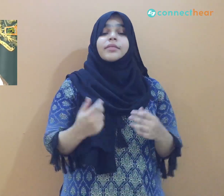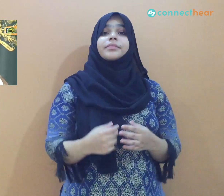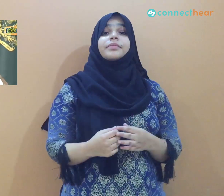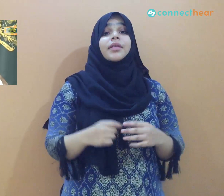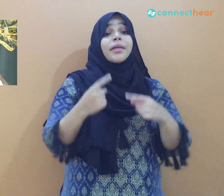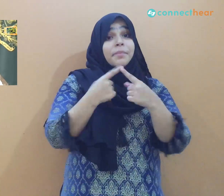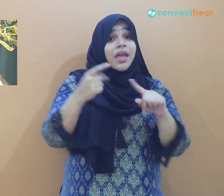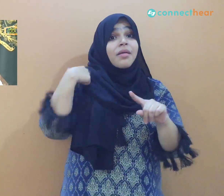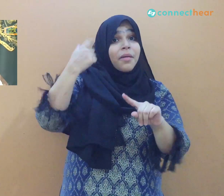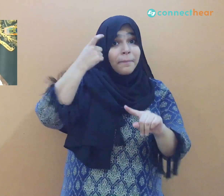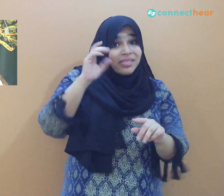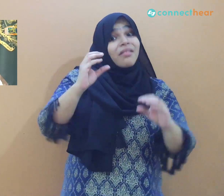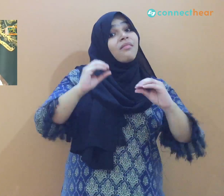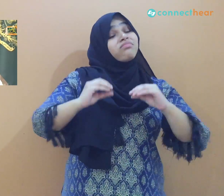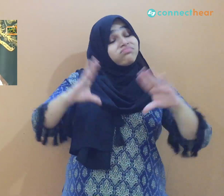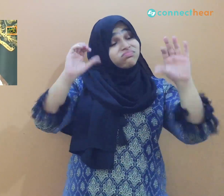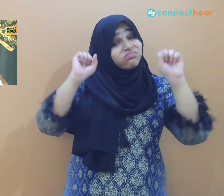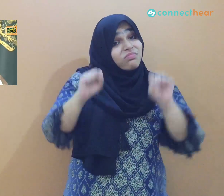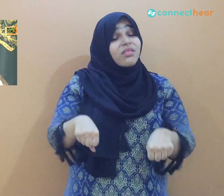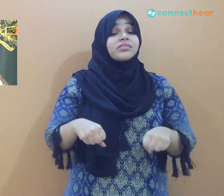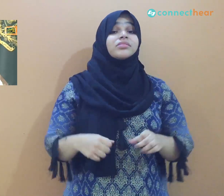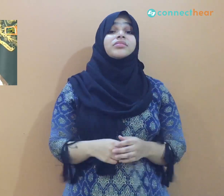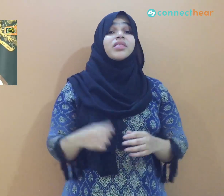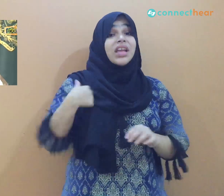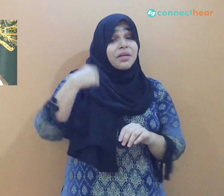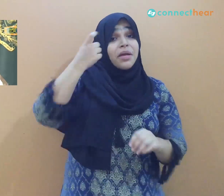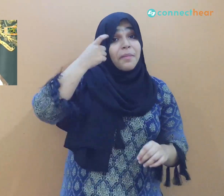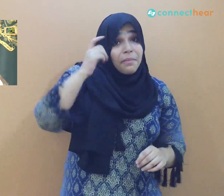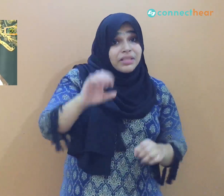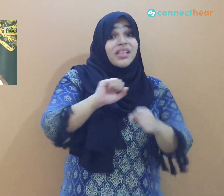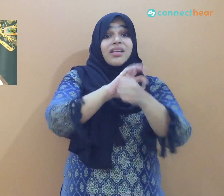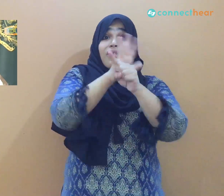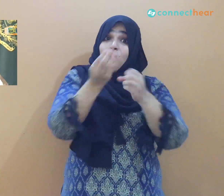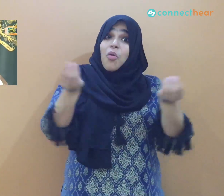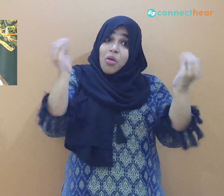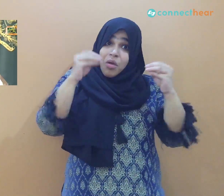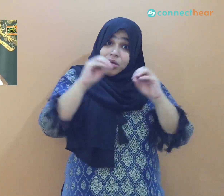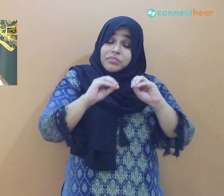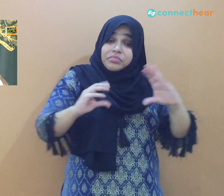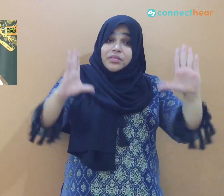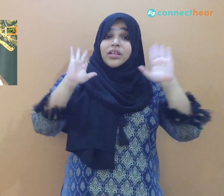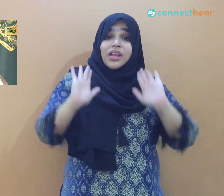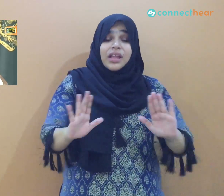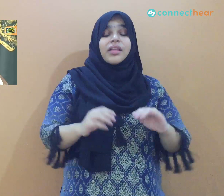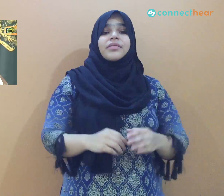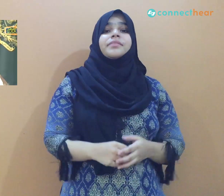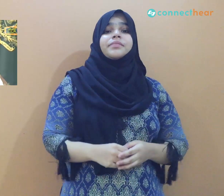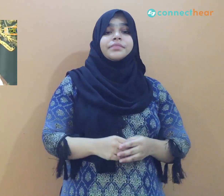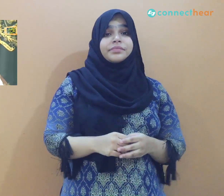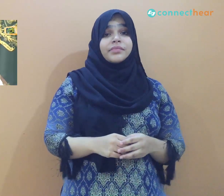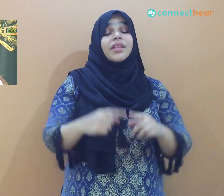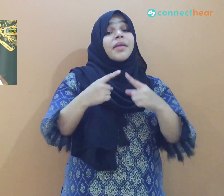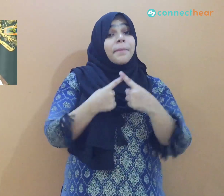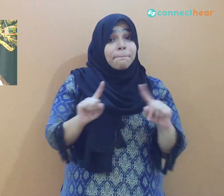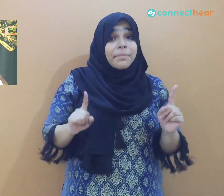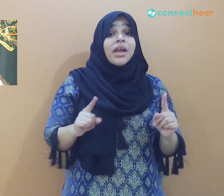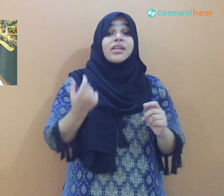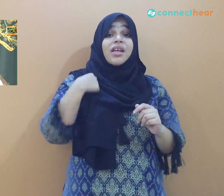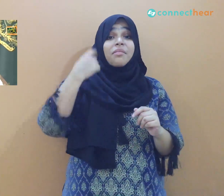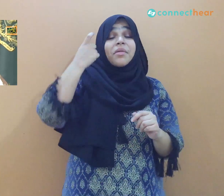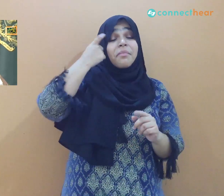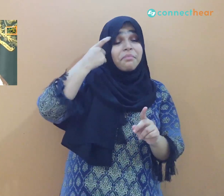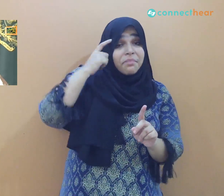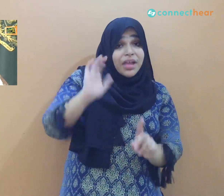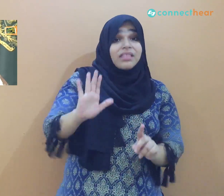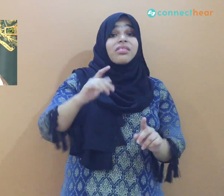لیکن ہمیں پتہ ہے کہ بڑھیں گی، ہمیں پتہ ہے کہ کرونا کے کیسز بڑھیں گے ابھی، لیکن ہمیں یہ بھی